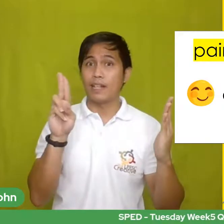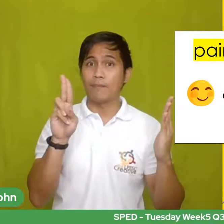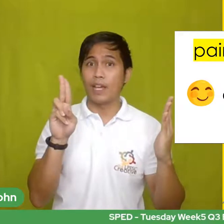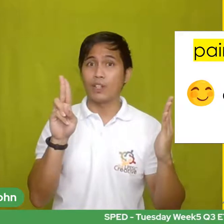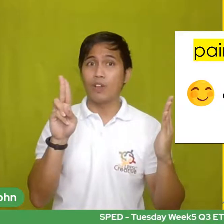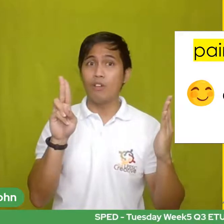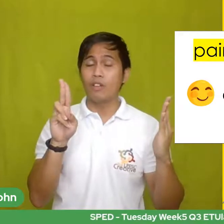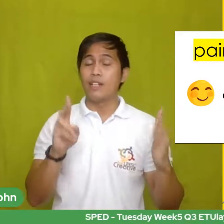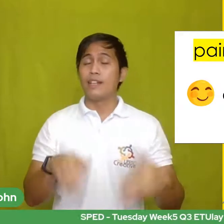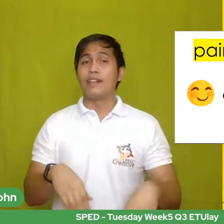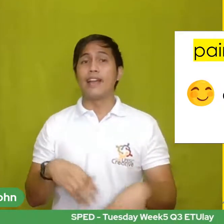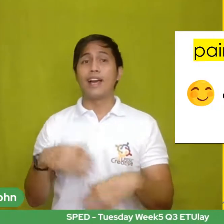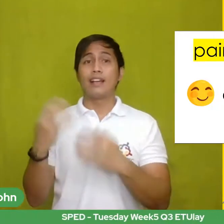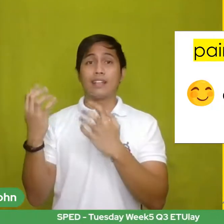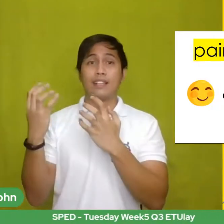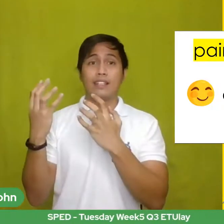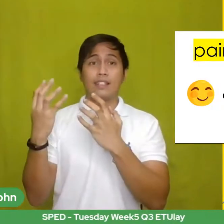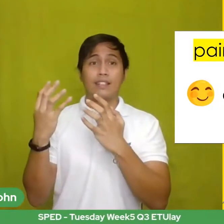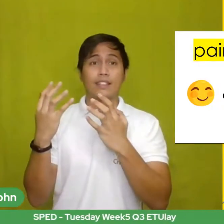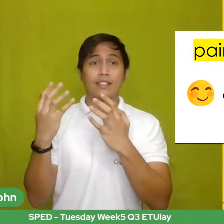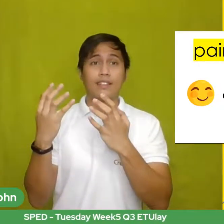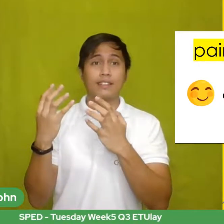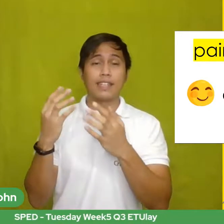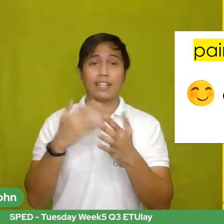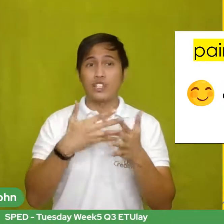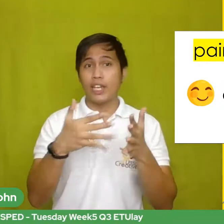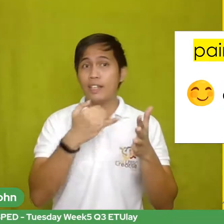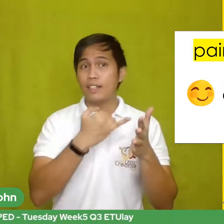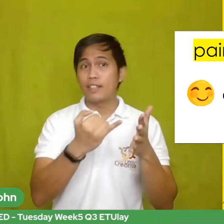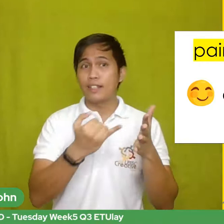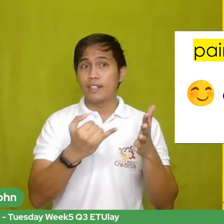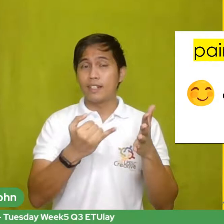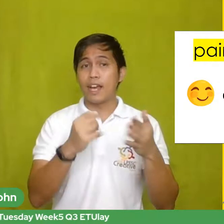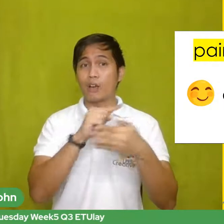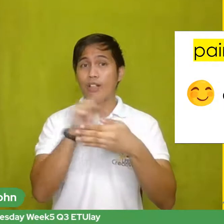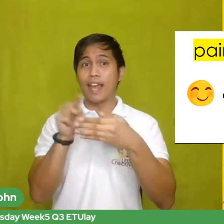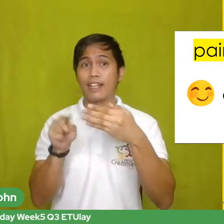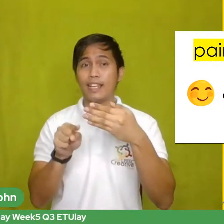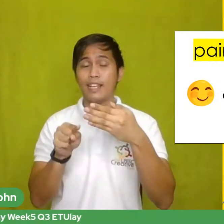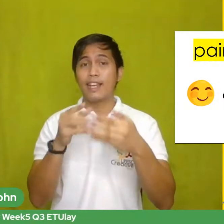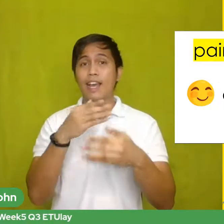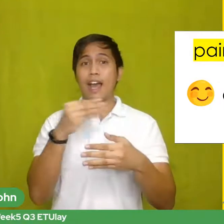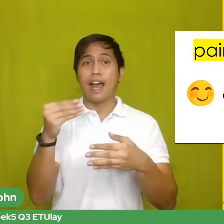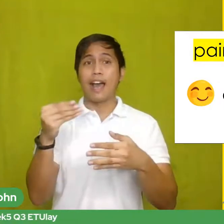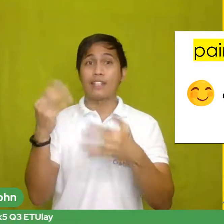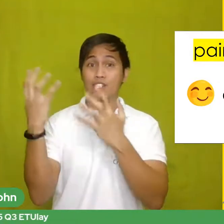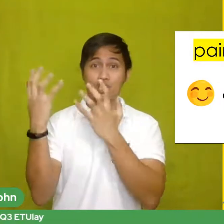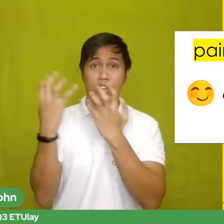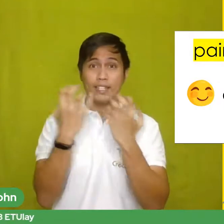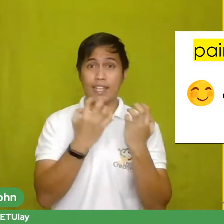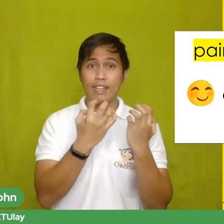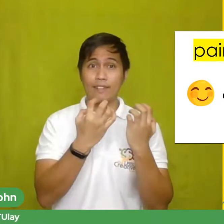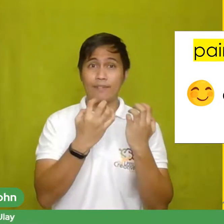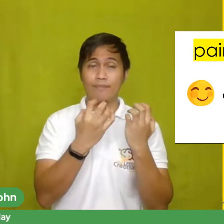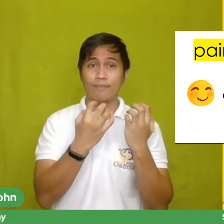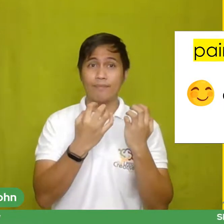Ginamitan ba ito ng sketching, outlining, at shading?